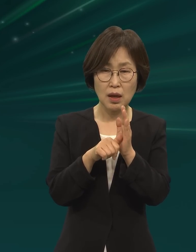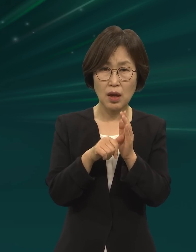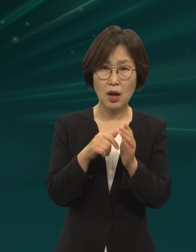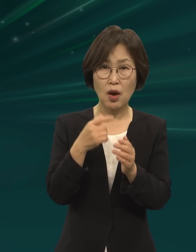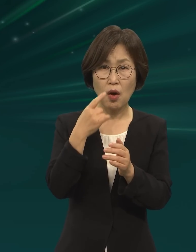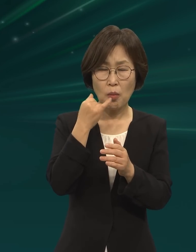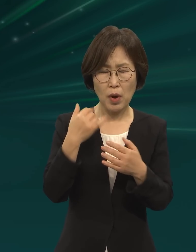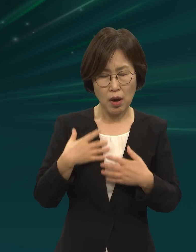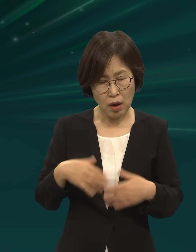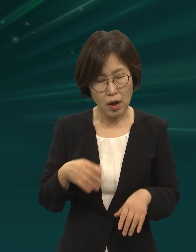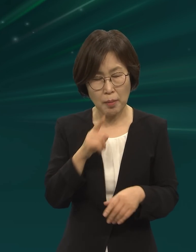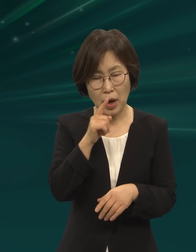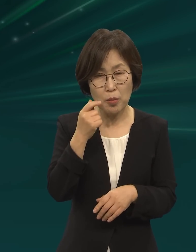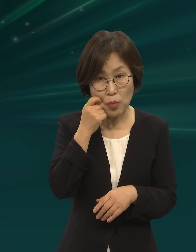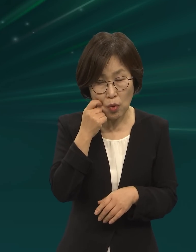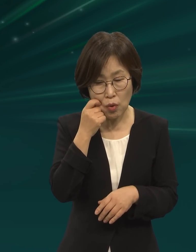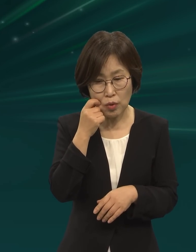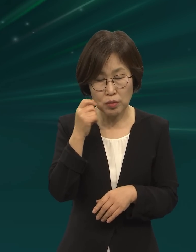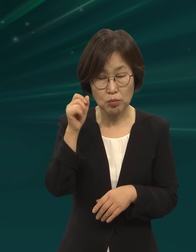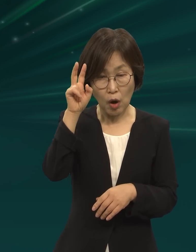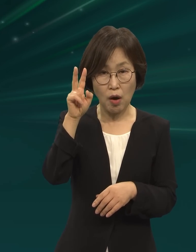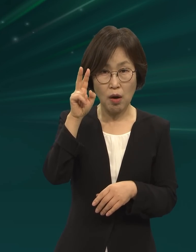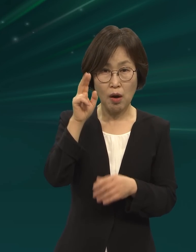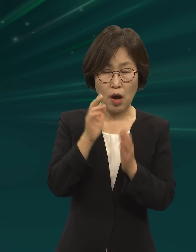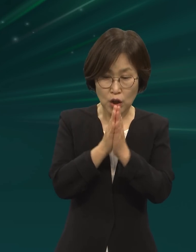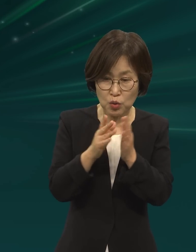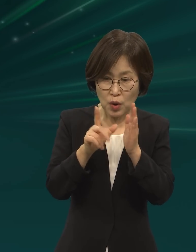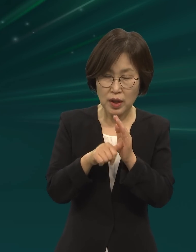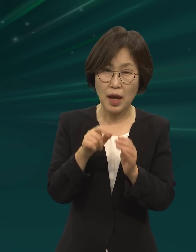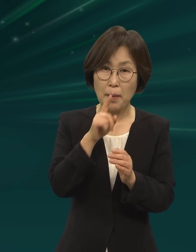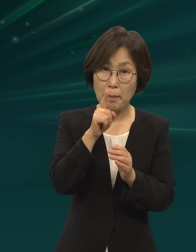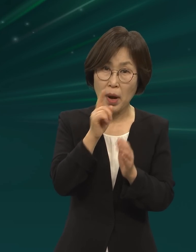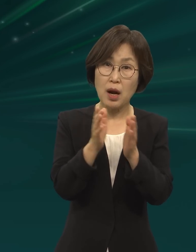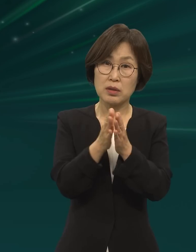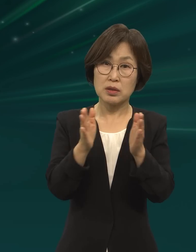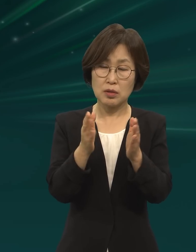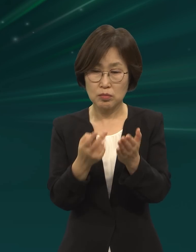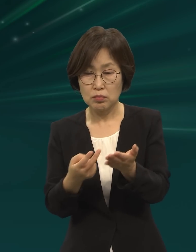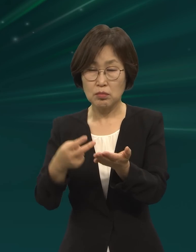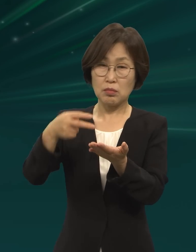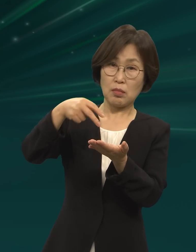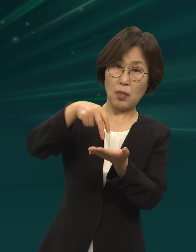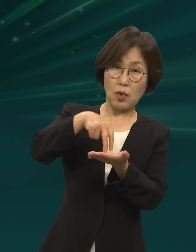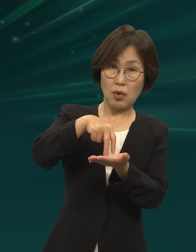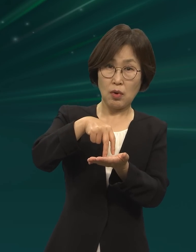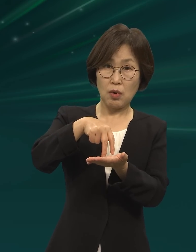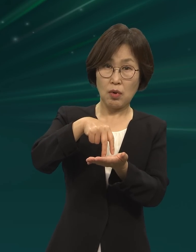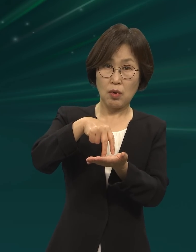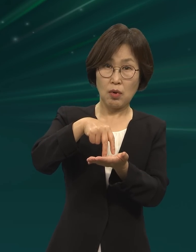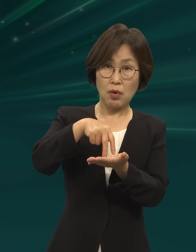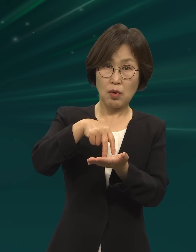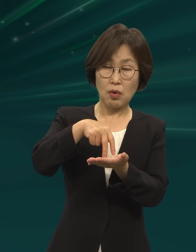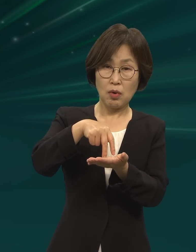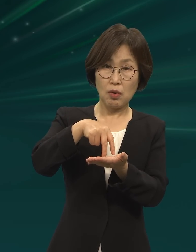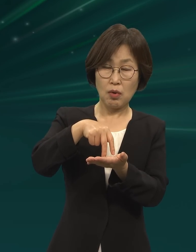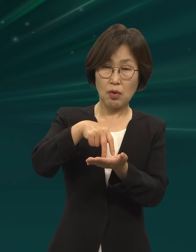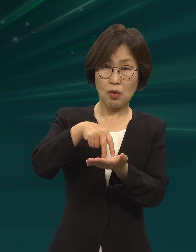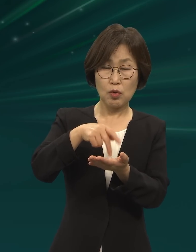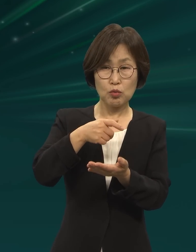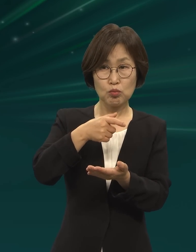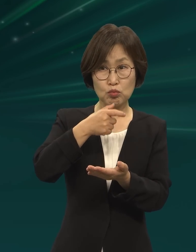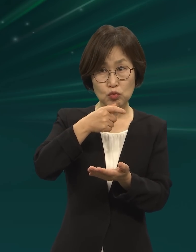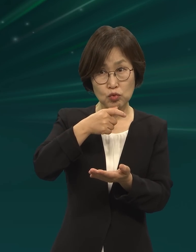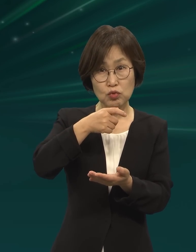시작했어요. 말하기 시작하고 일어났어요. 일어나다 보니까 뭔가 물 마시고